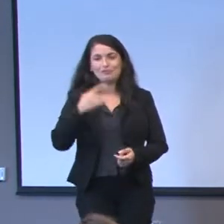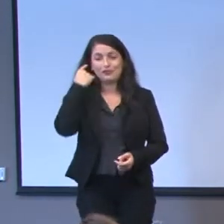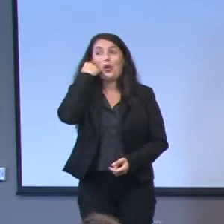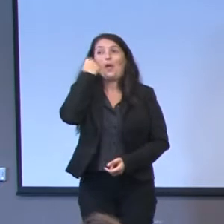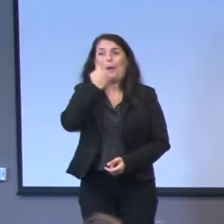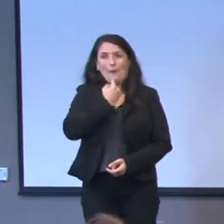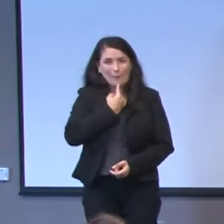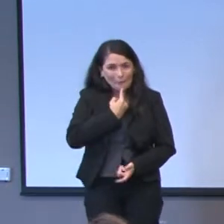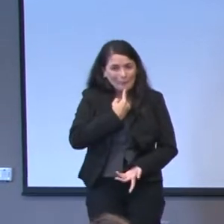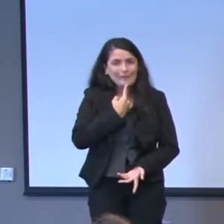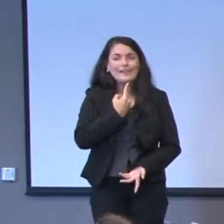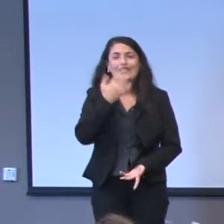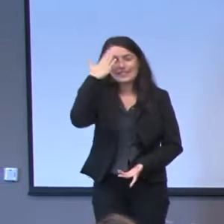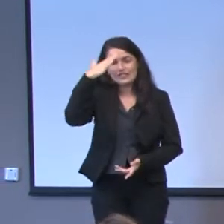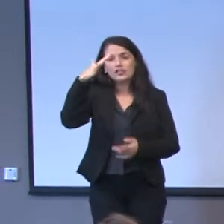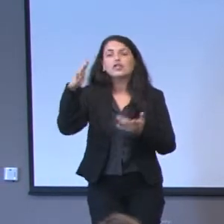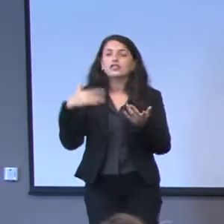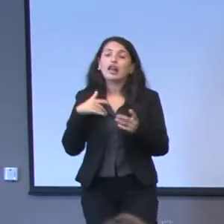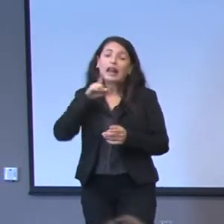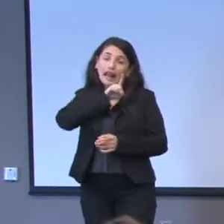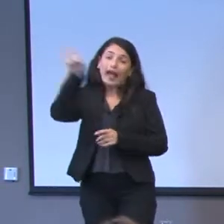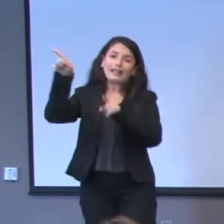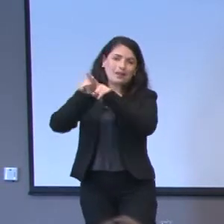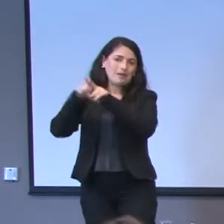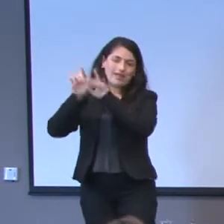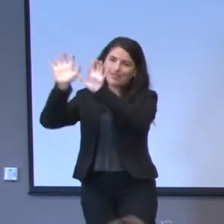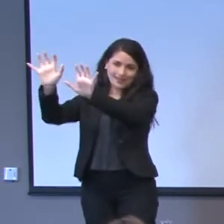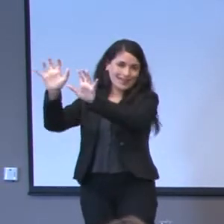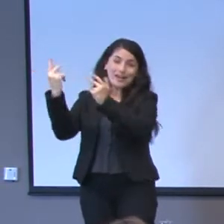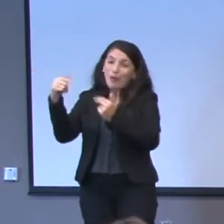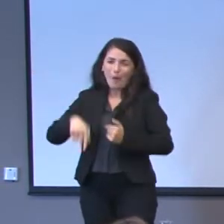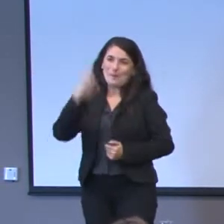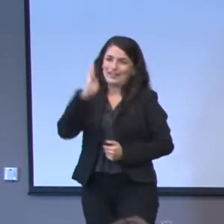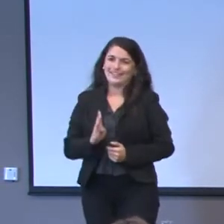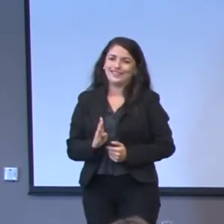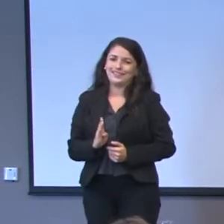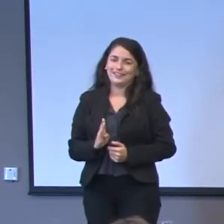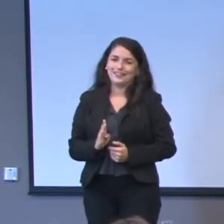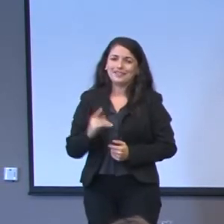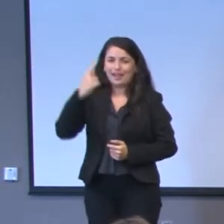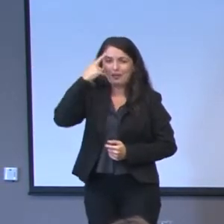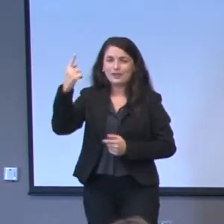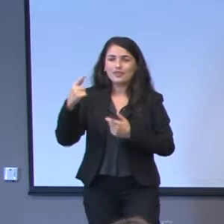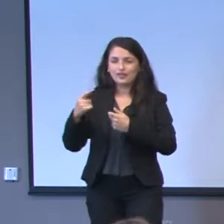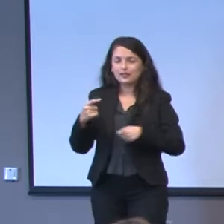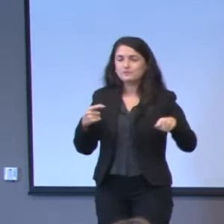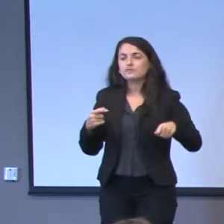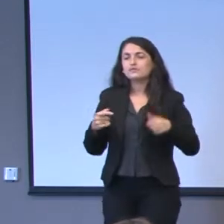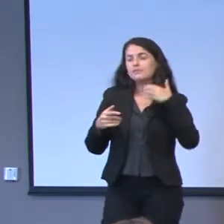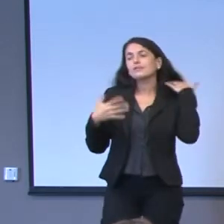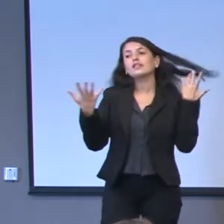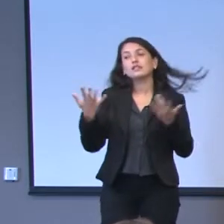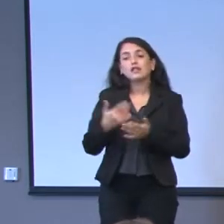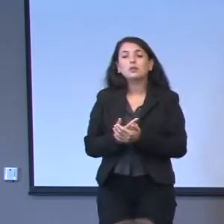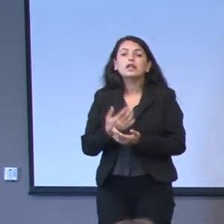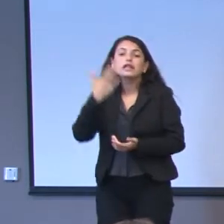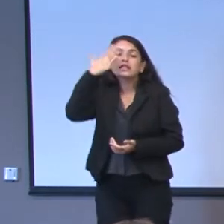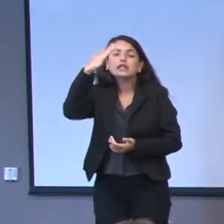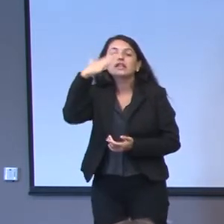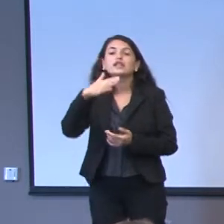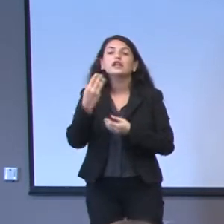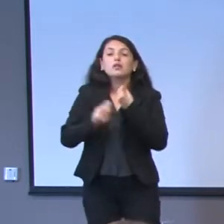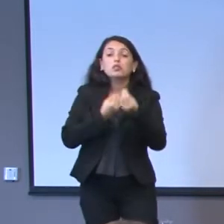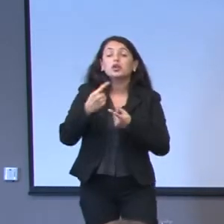questão cultural e é importante entender por que eles se sentem assim. Eles têm como base